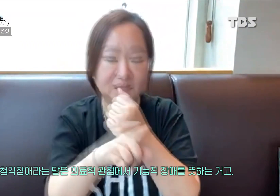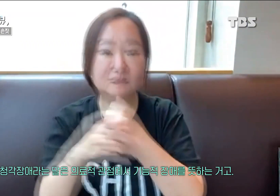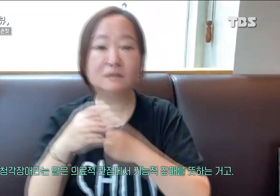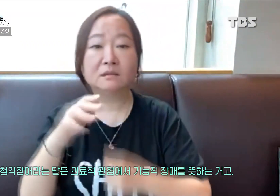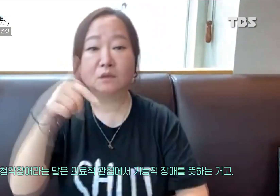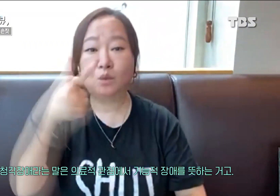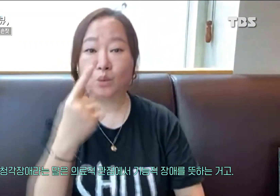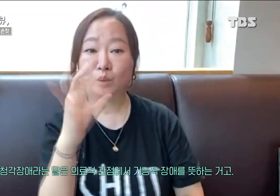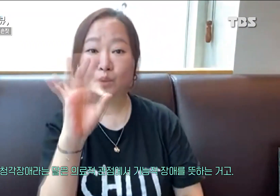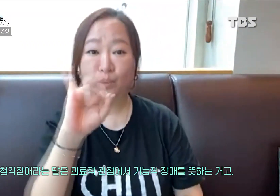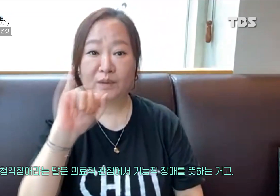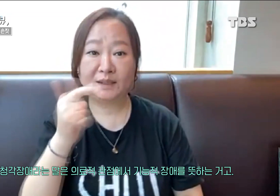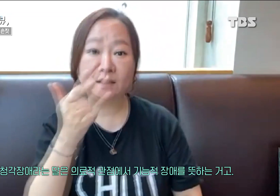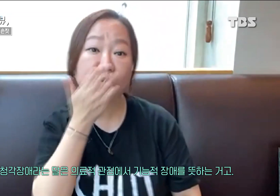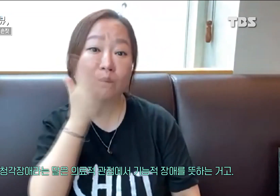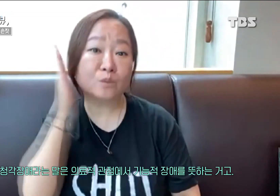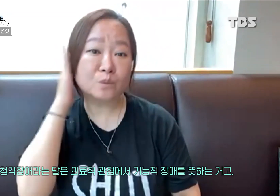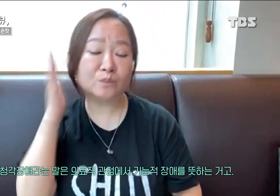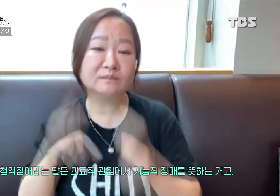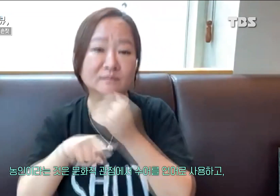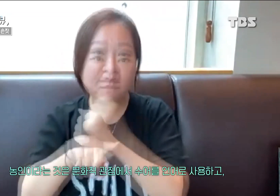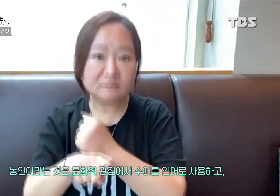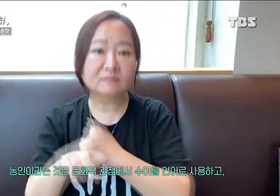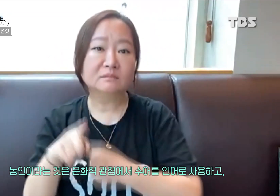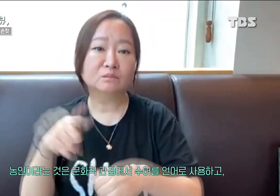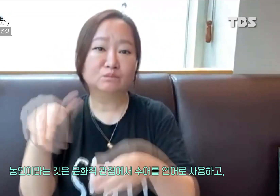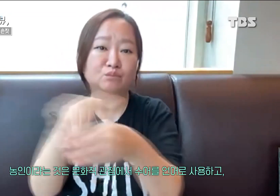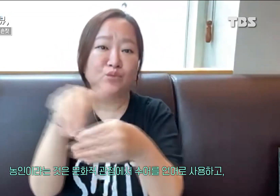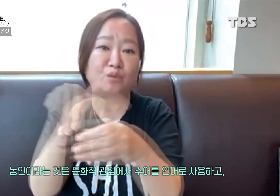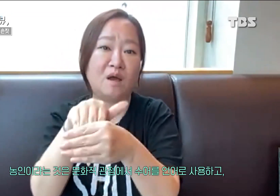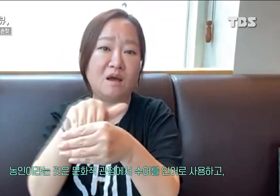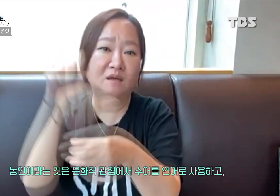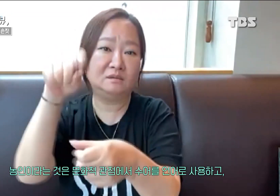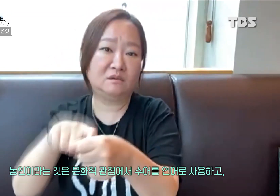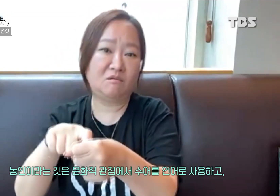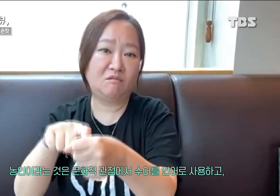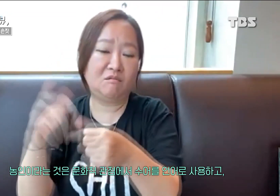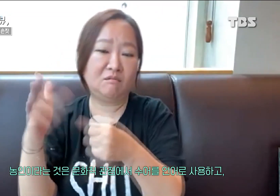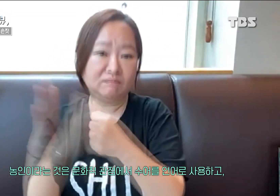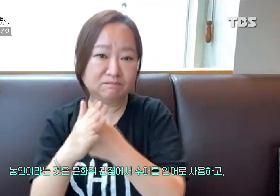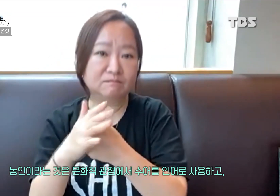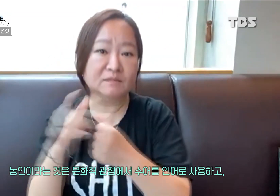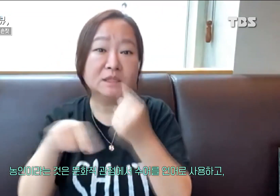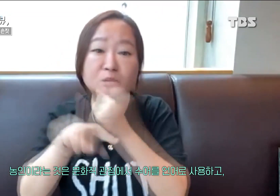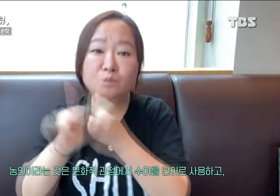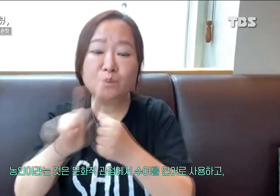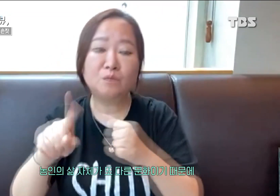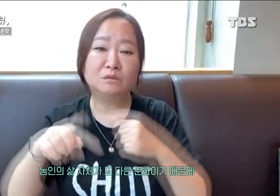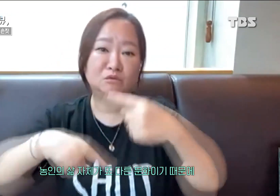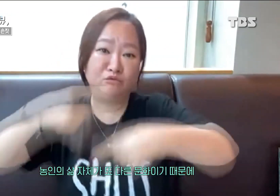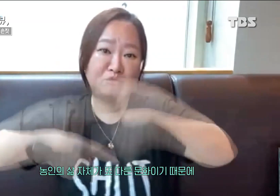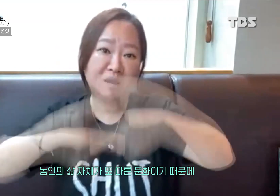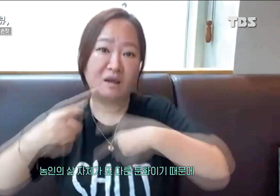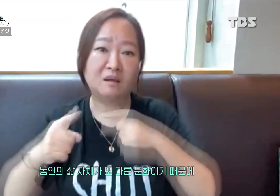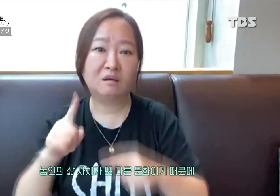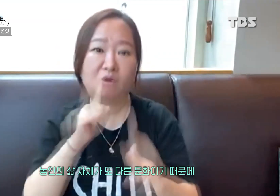기능적 장애를 뜻하는 거고, 농인이라는 뜻은 문화적인 명칭을 의미하기